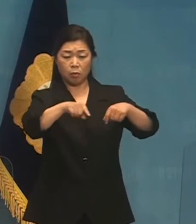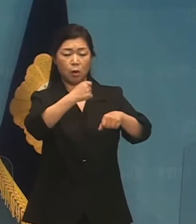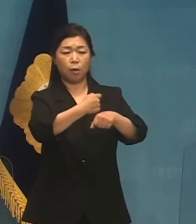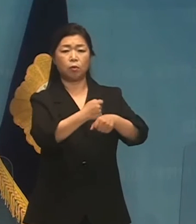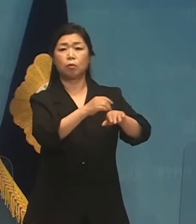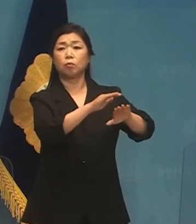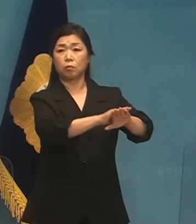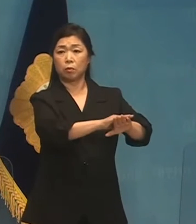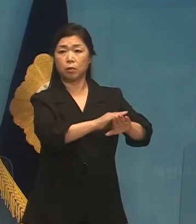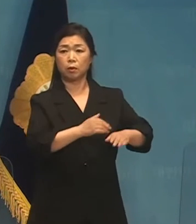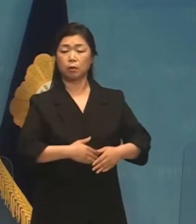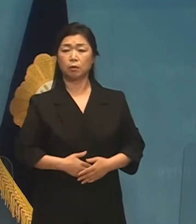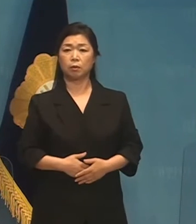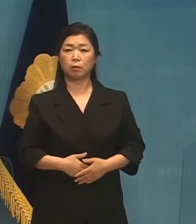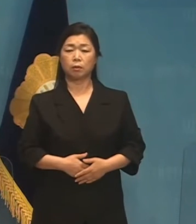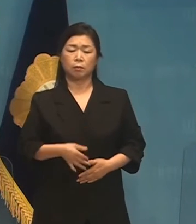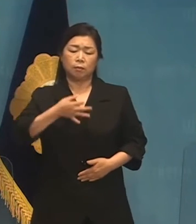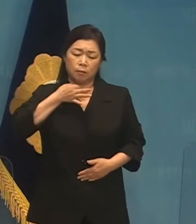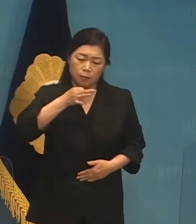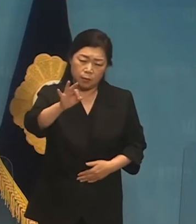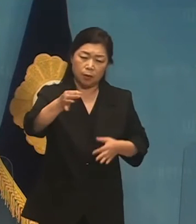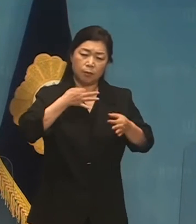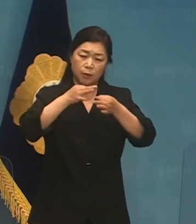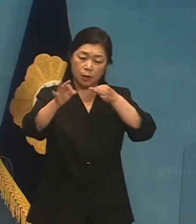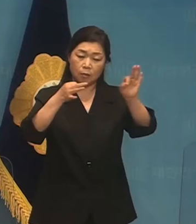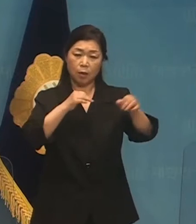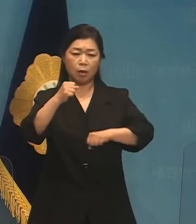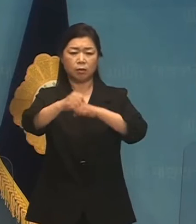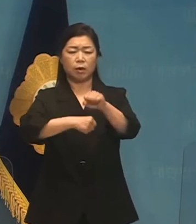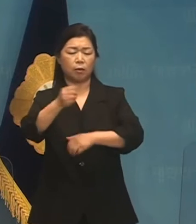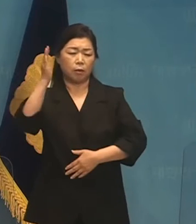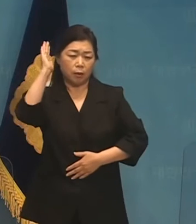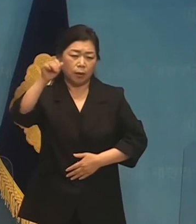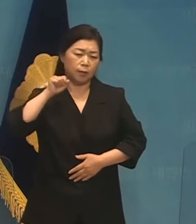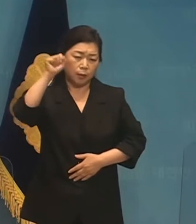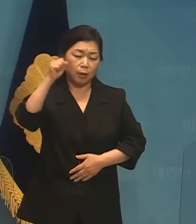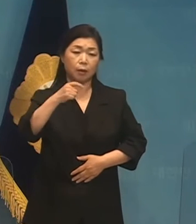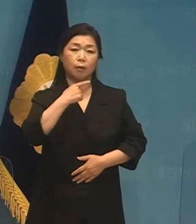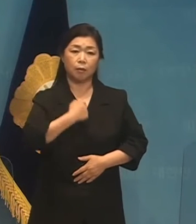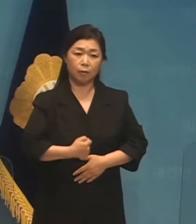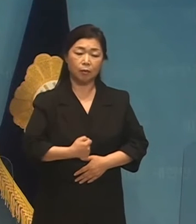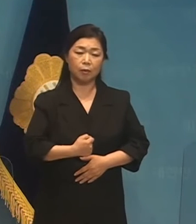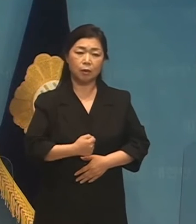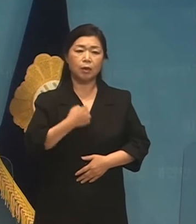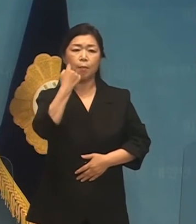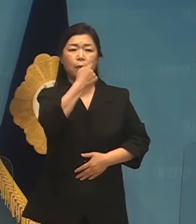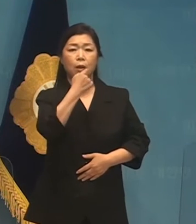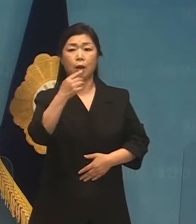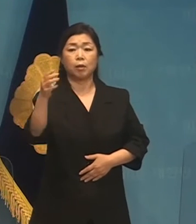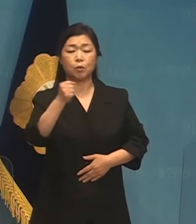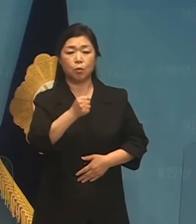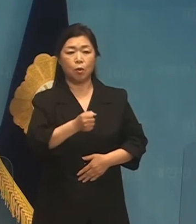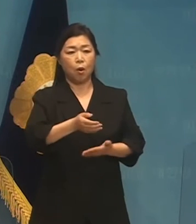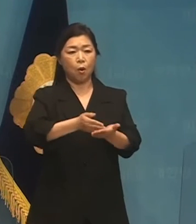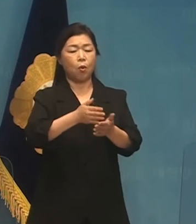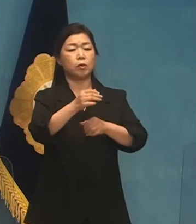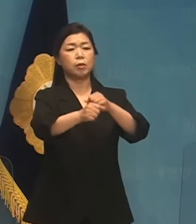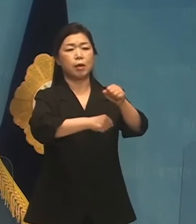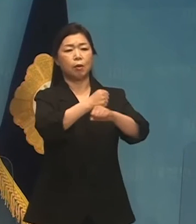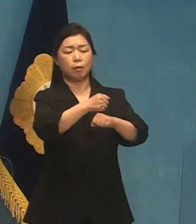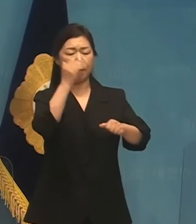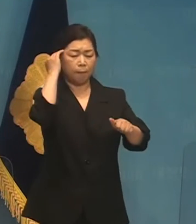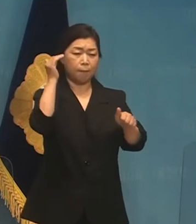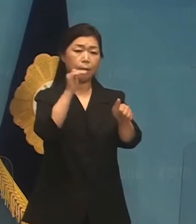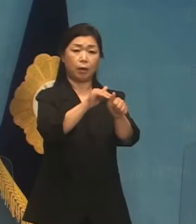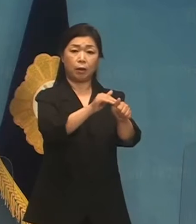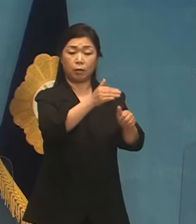있습니다. 목이 터져라 자유를 외쳤던 그 선명한 밑줄로 언론 자유를